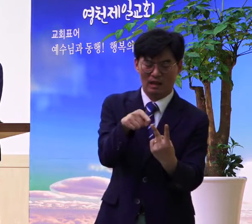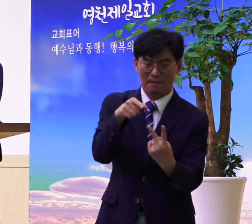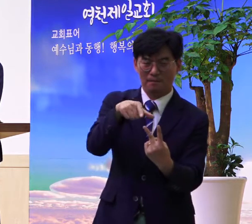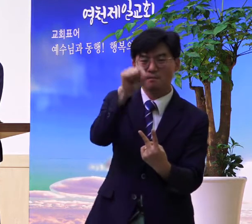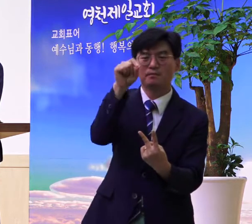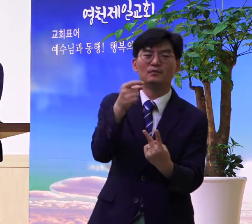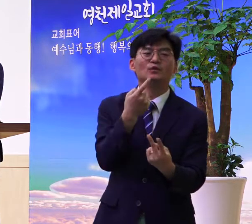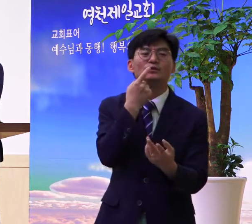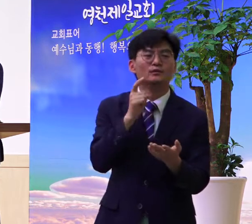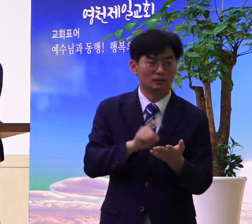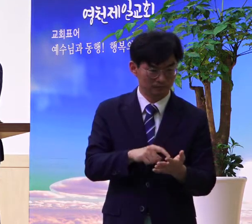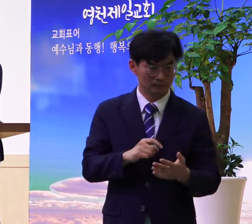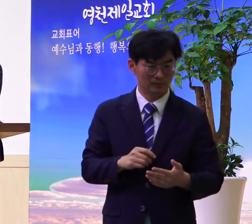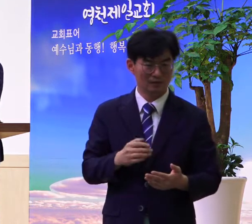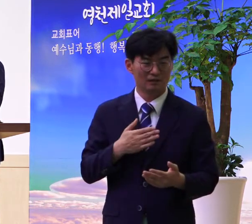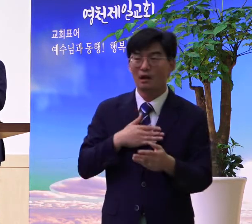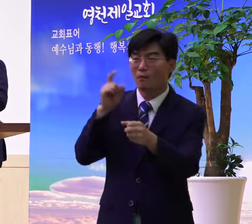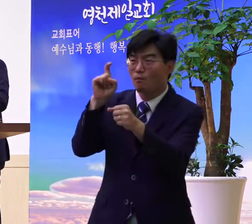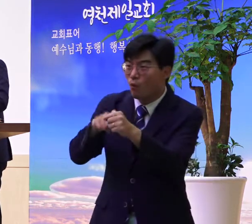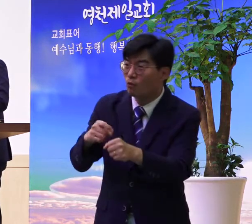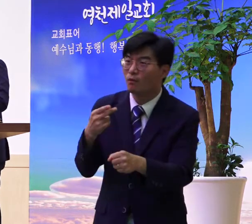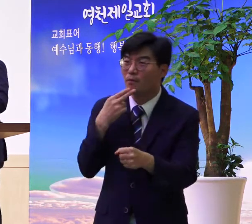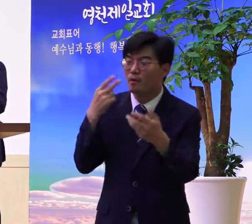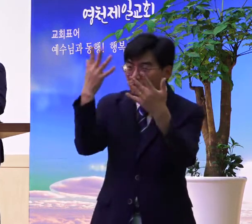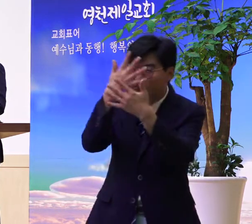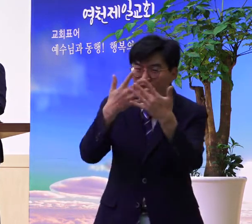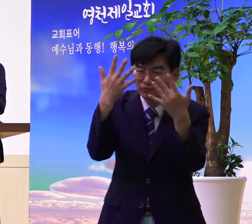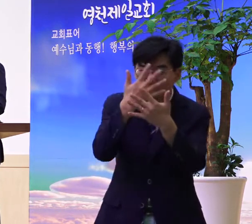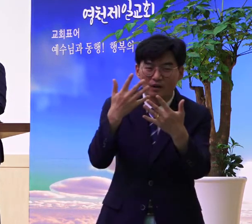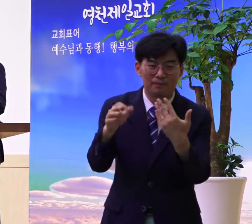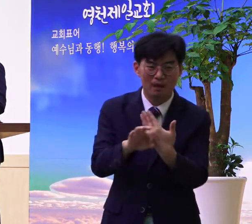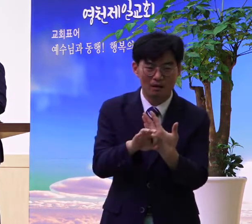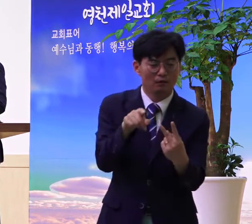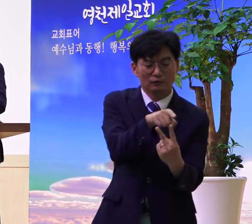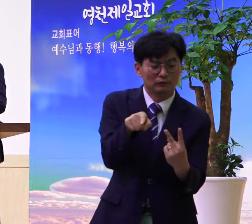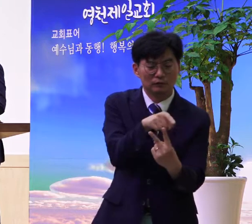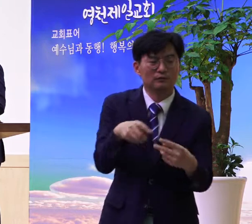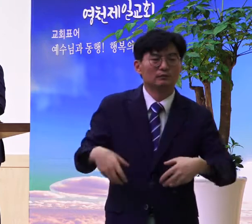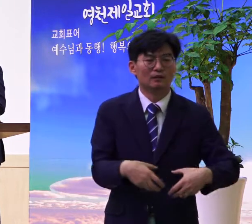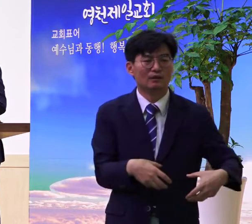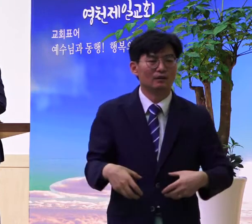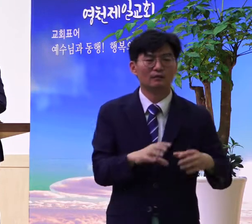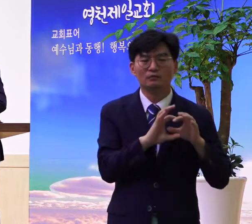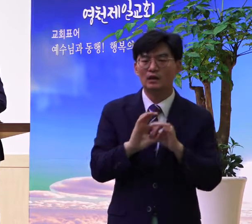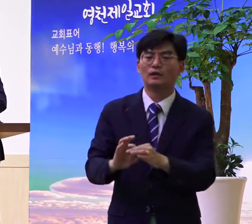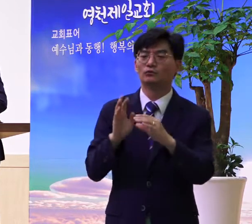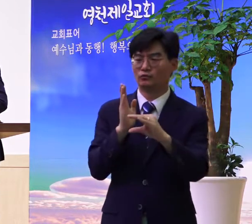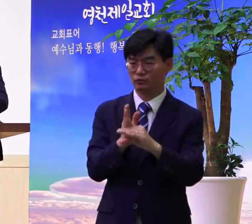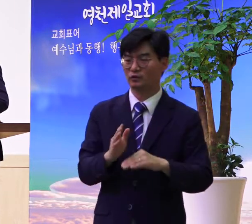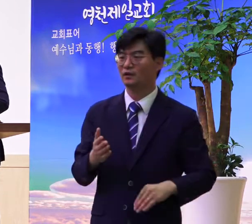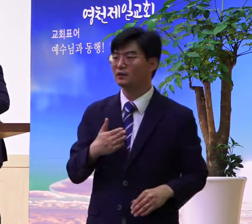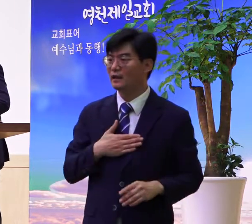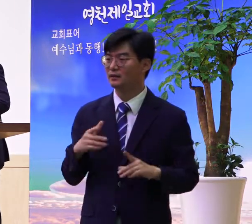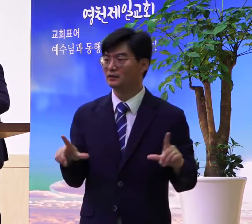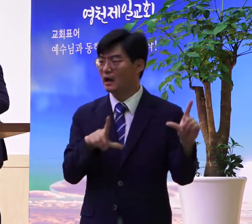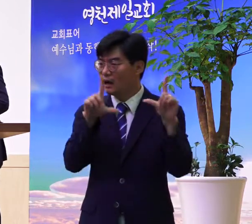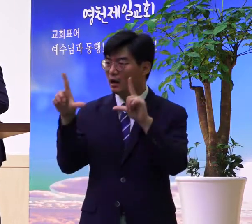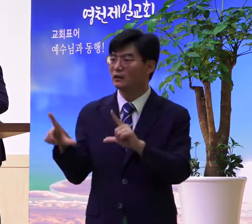것이죠. 인생의 가장 근본의 질문입니다. 내가 어디서 왔고 나는 어디로 가고